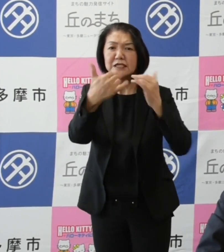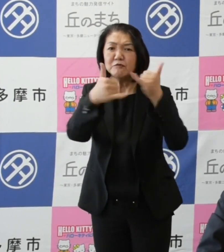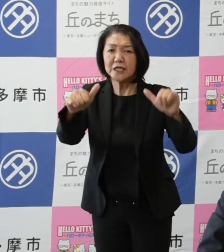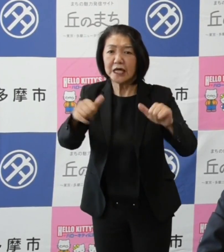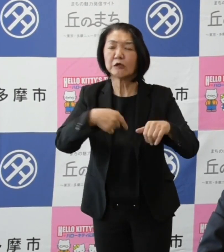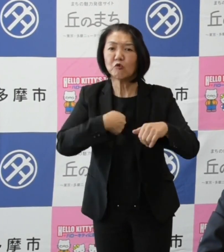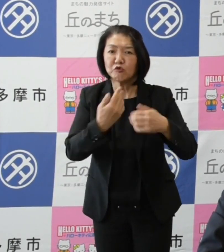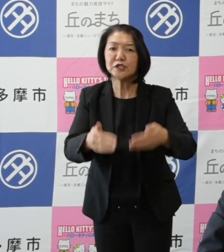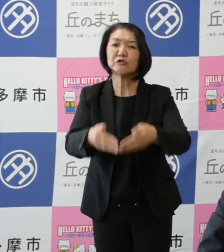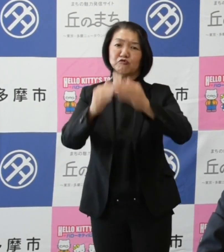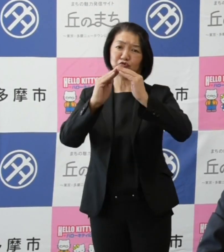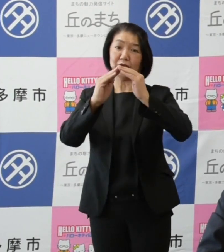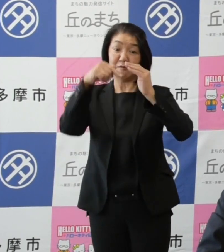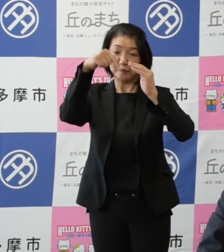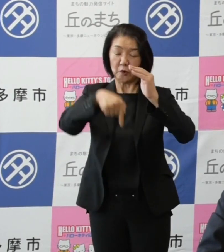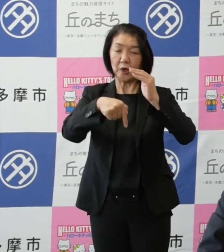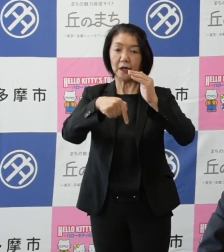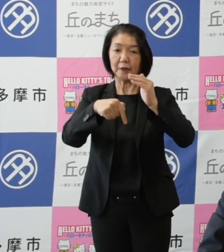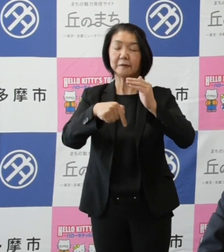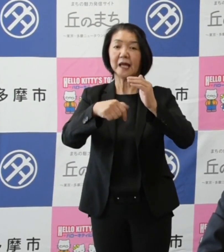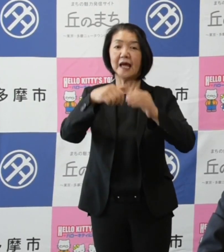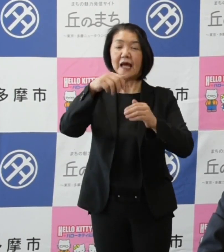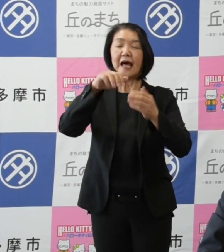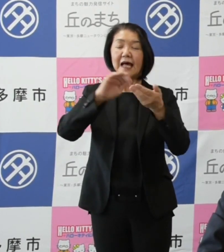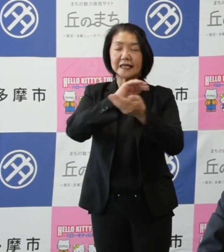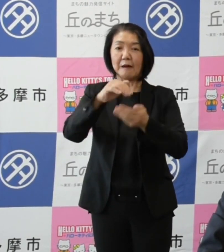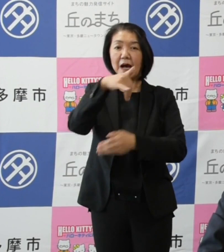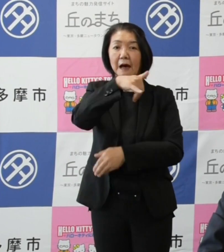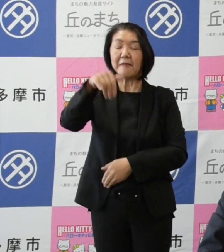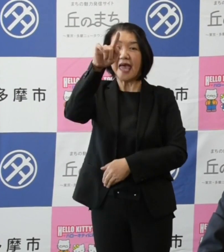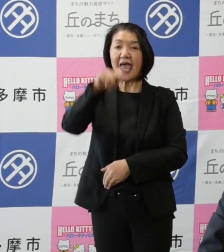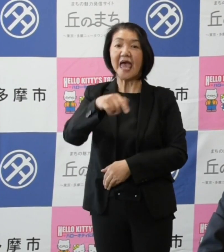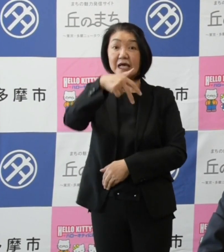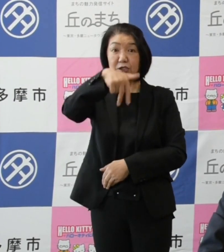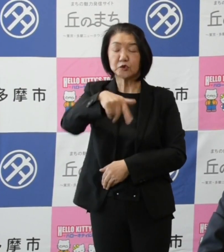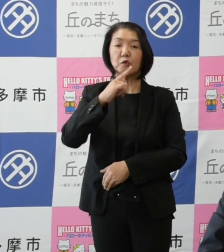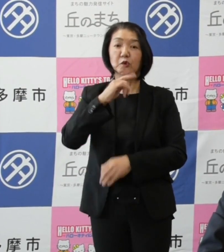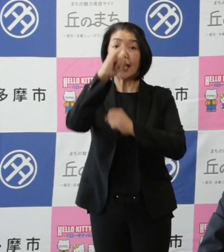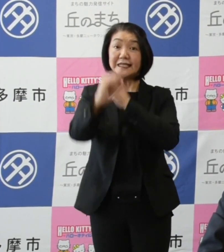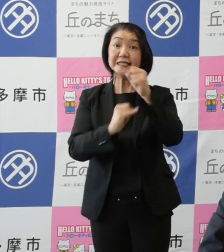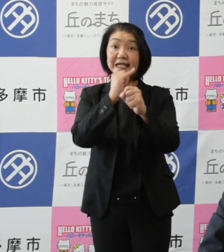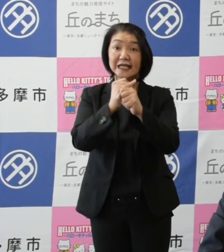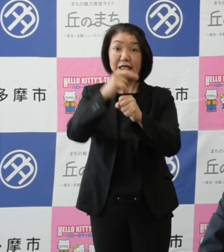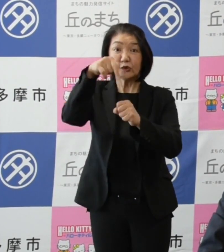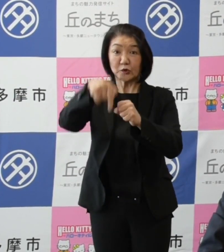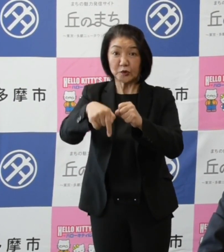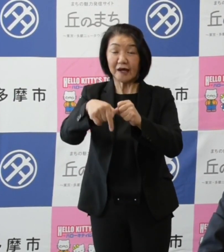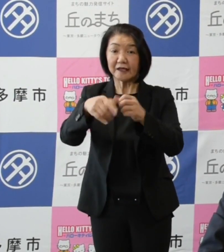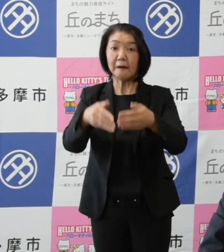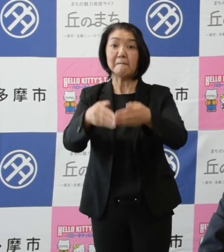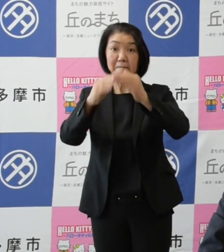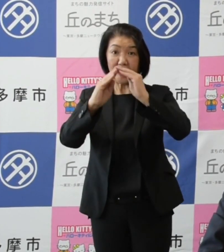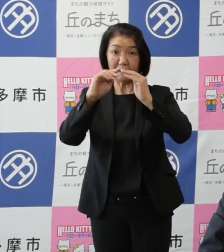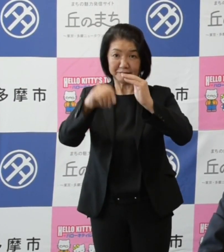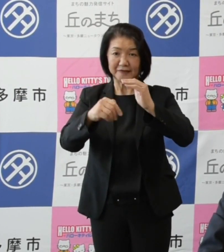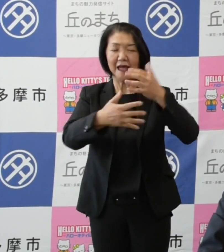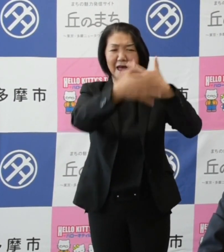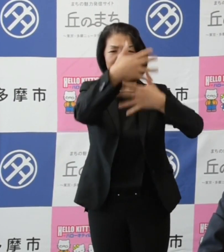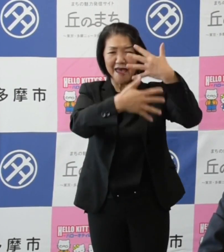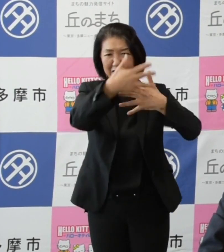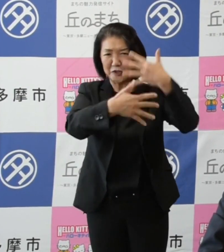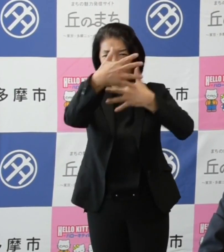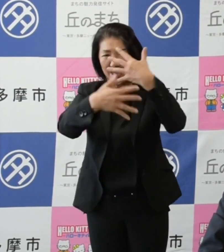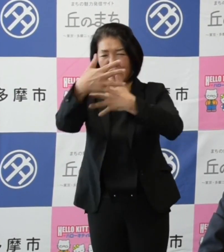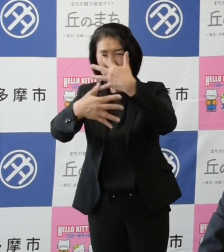が、多摩ベースという活動空間を設け、映像で継ぐ50の物